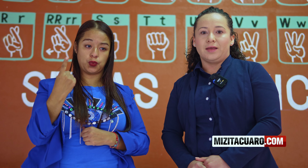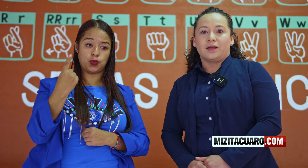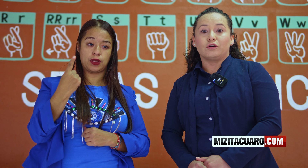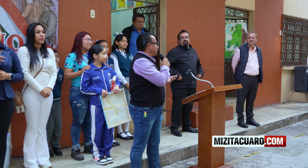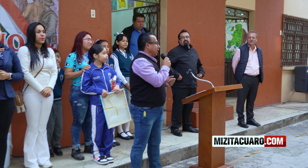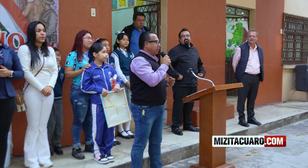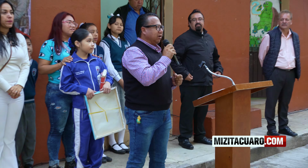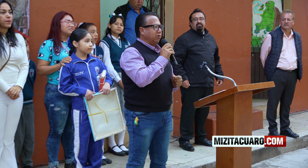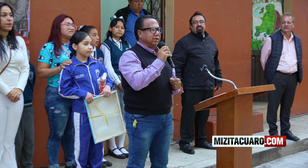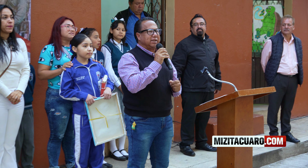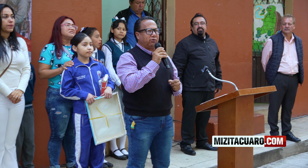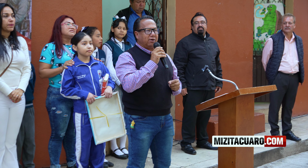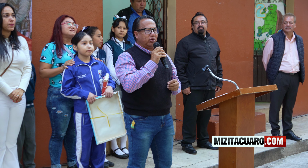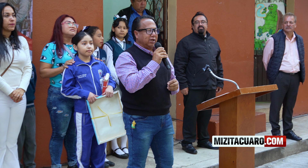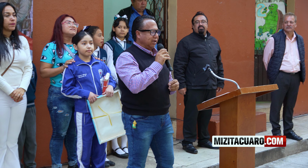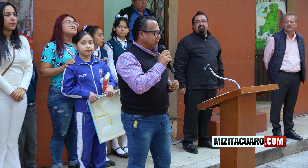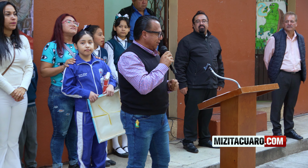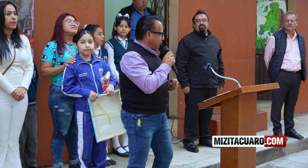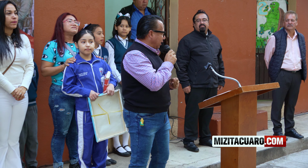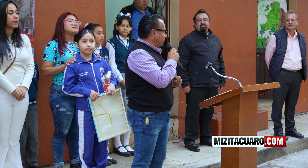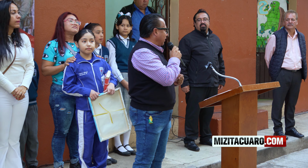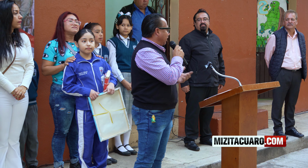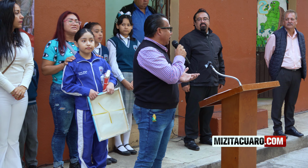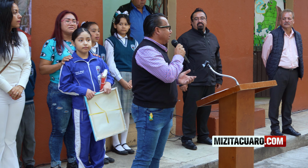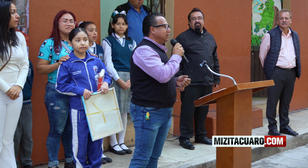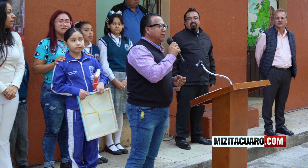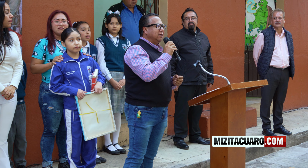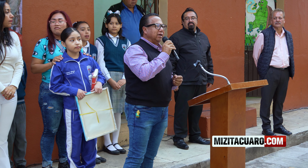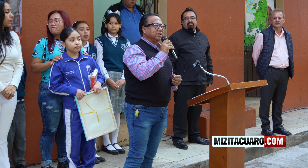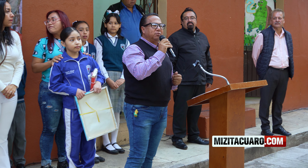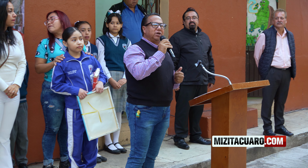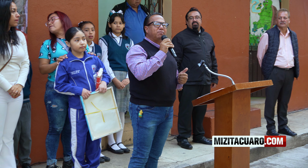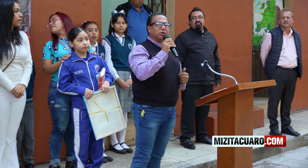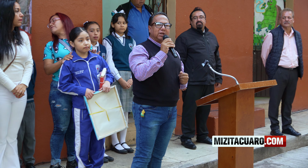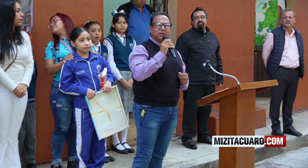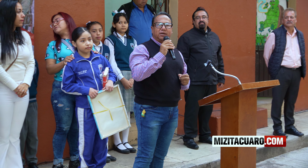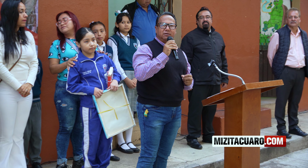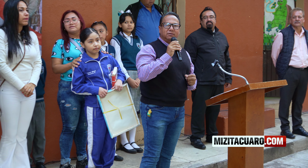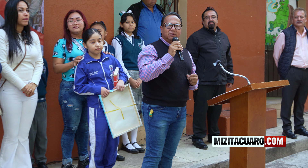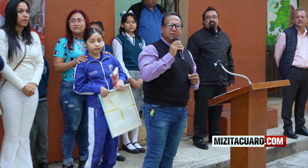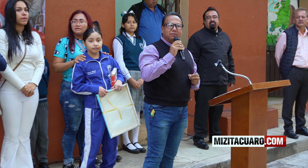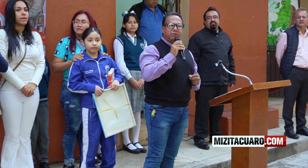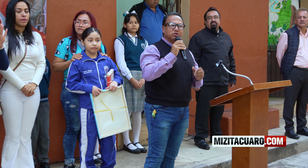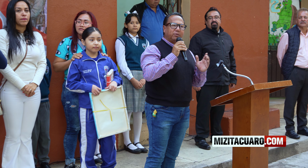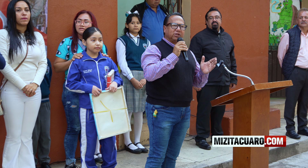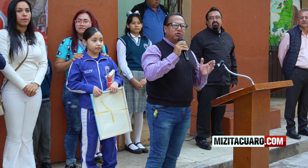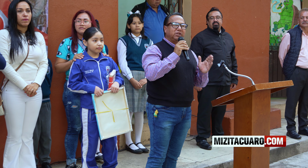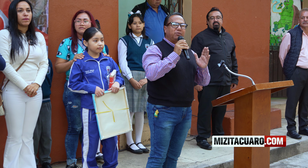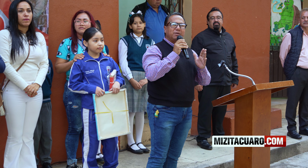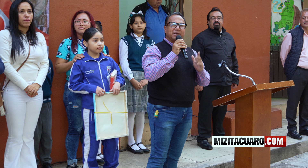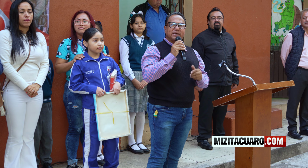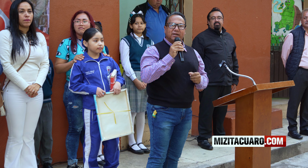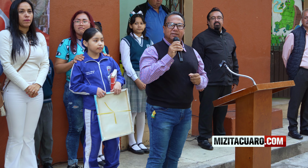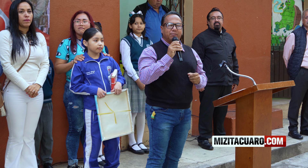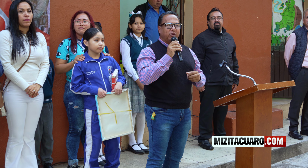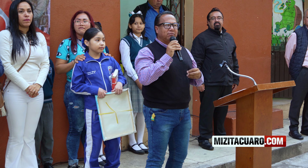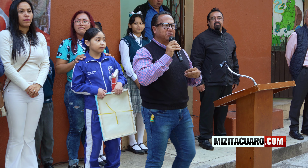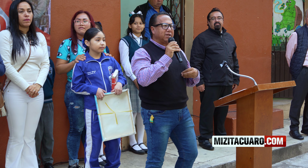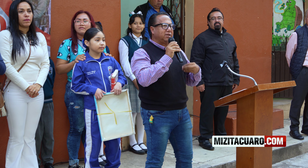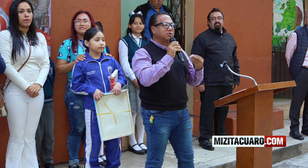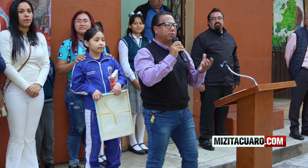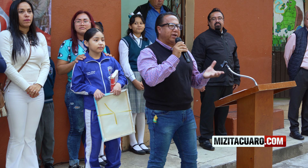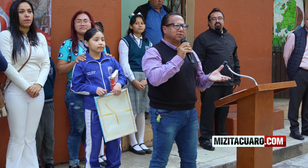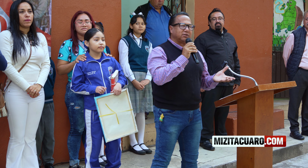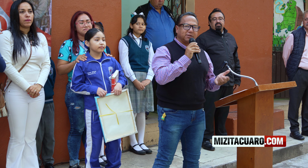auditiva, cosa que es lamentable. Y por ello invitamos a las personas que nos ven a que sean conscientes, a que